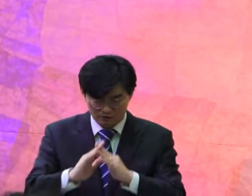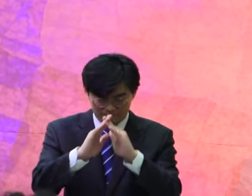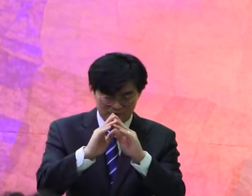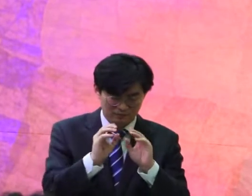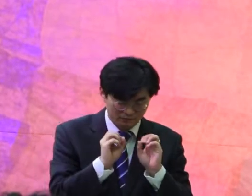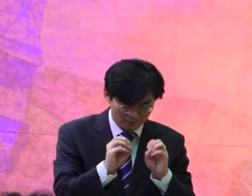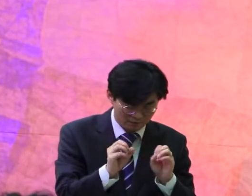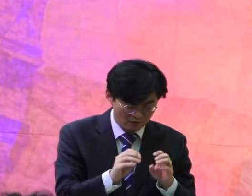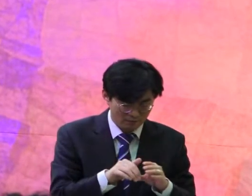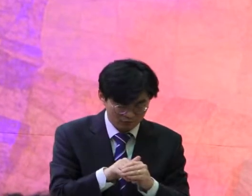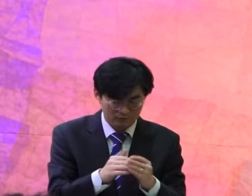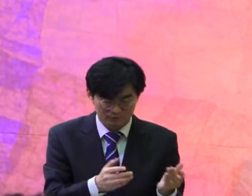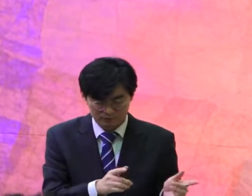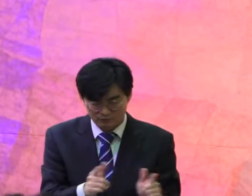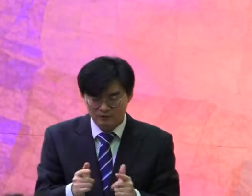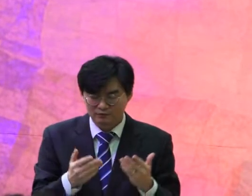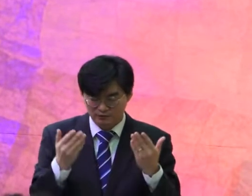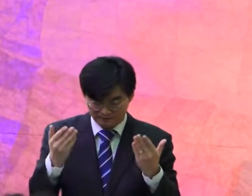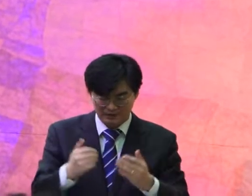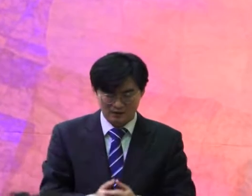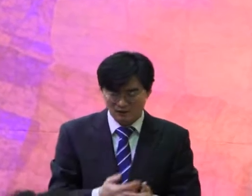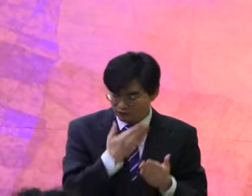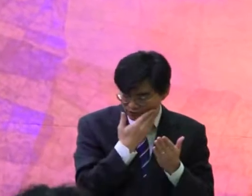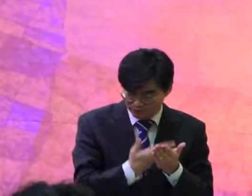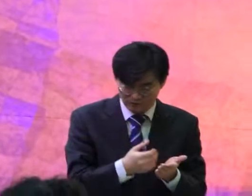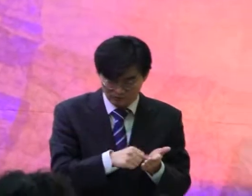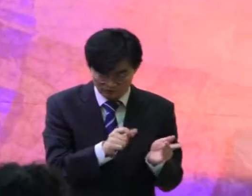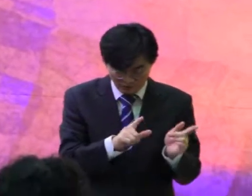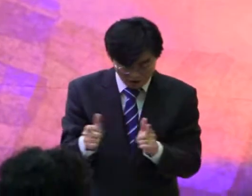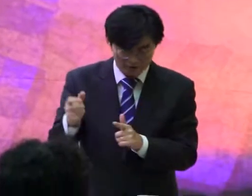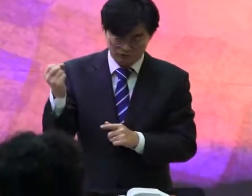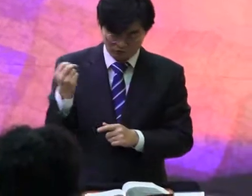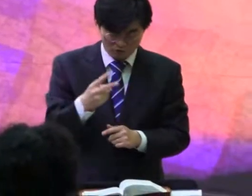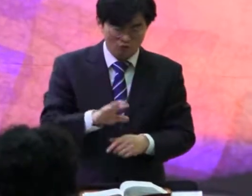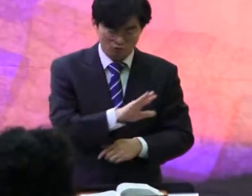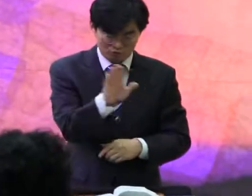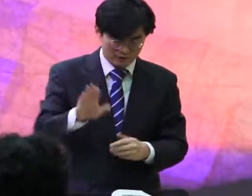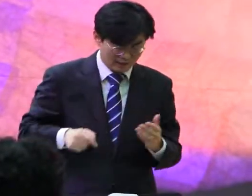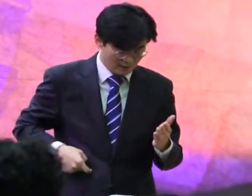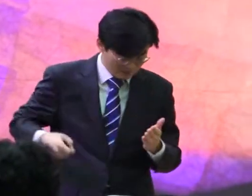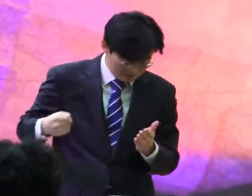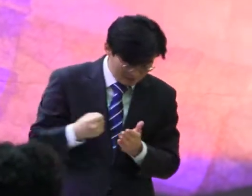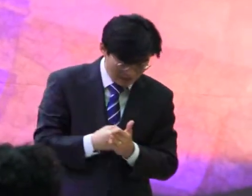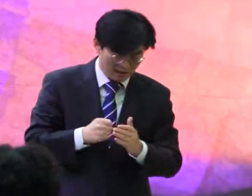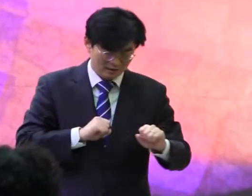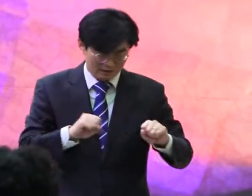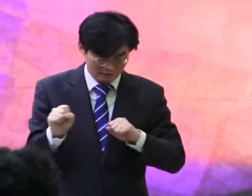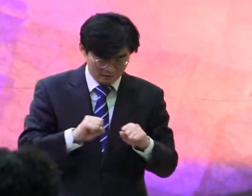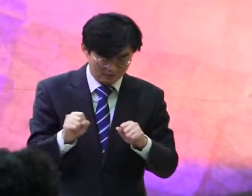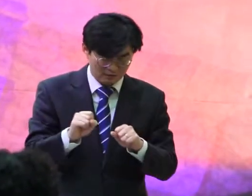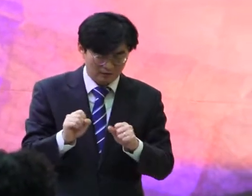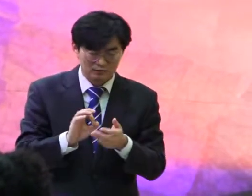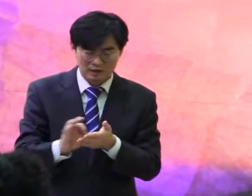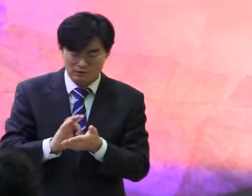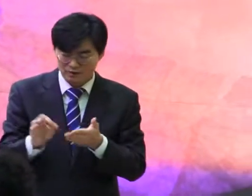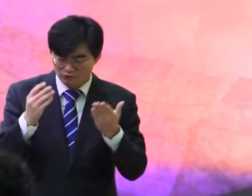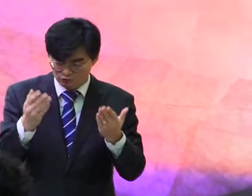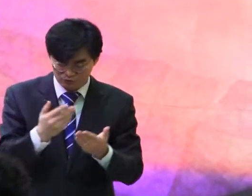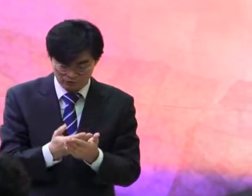앞에 올려드립니다. 주님, 이 예물과 또 우리의 결단을 주님께서 사용하여 주셔서 우리